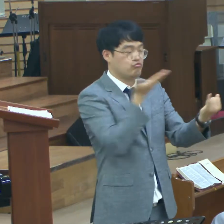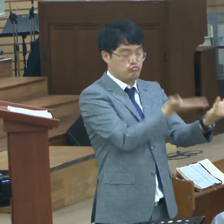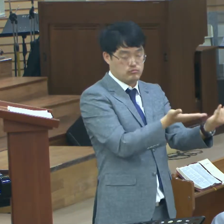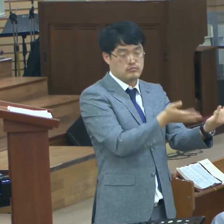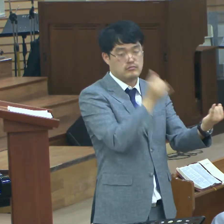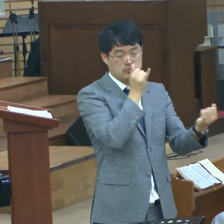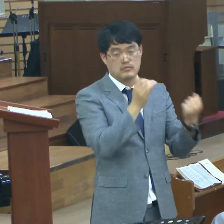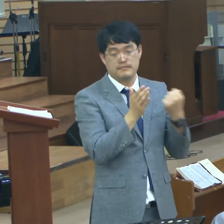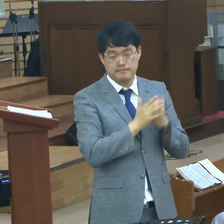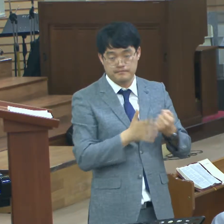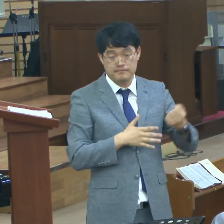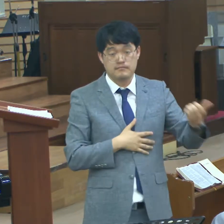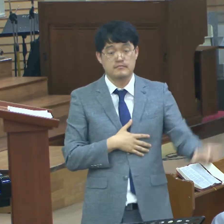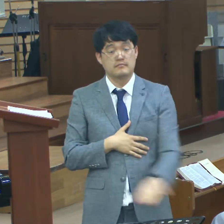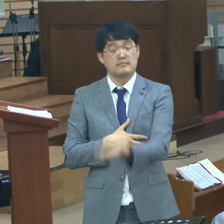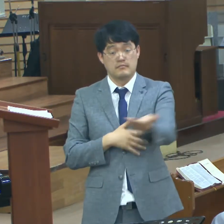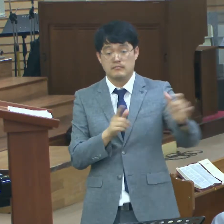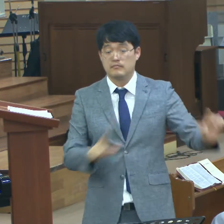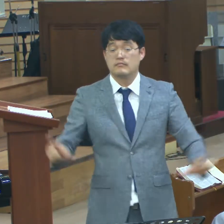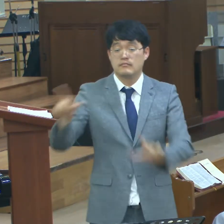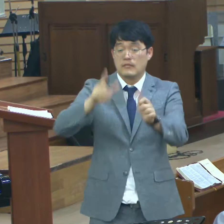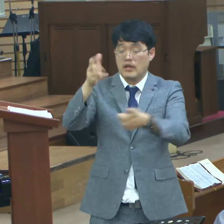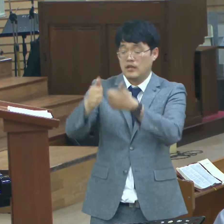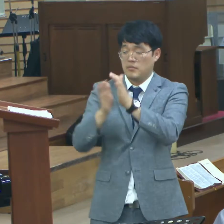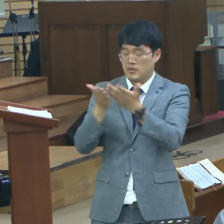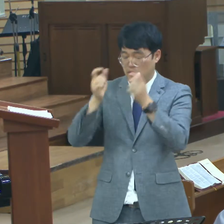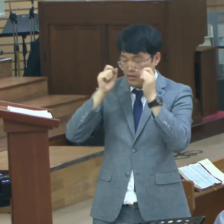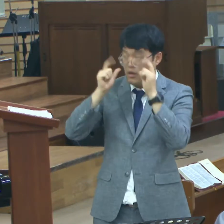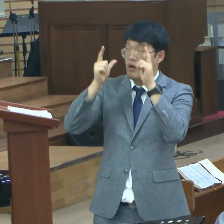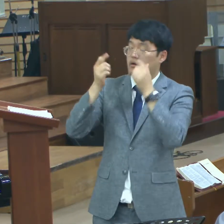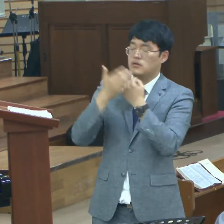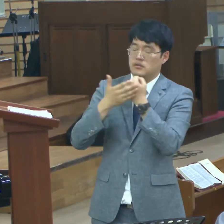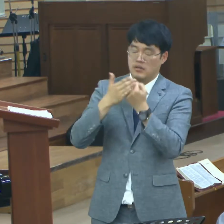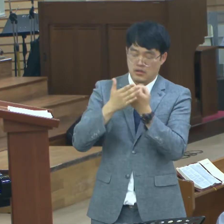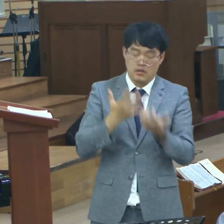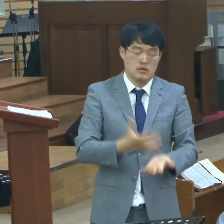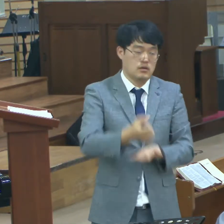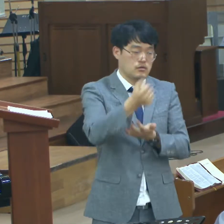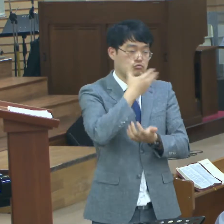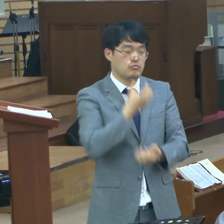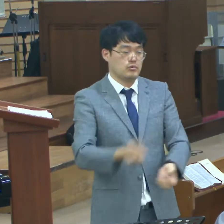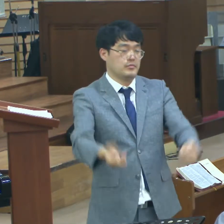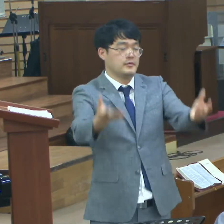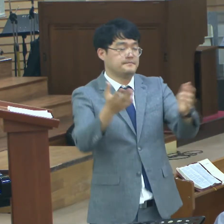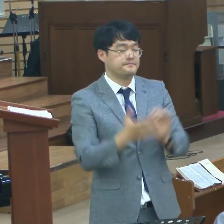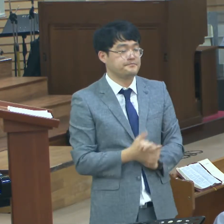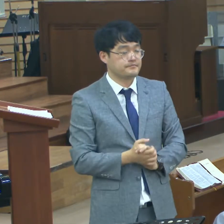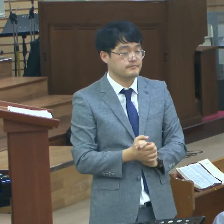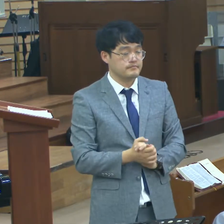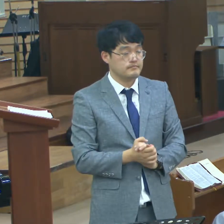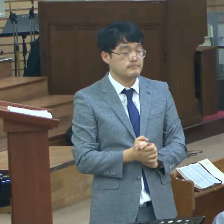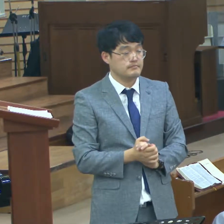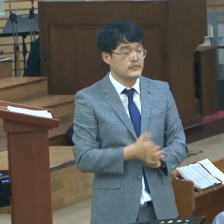오늘 우리 성도들에게 하나님 말씀이 깨달아지는 은혜가 있게 되기를 주님의 이름으로 축원합니다. 그래서 이 성경을 읽고